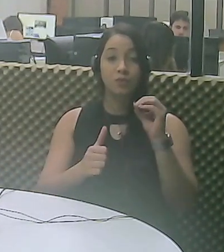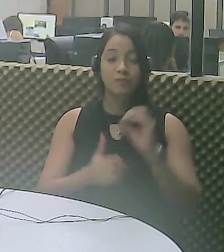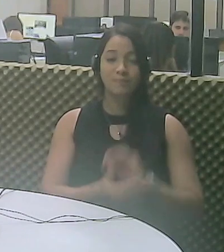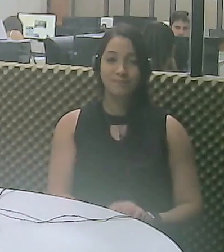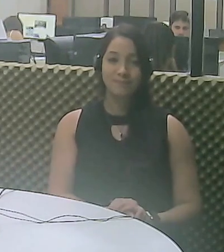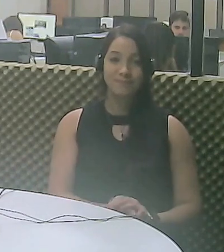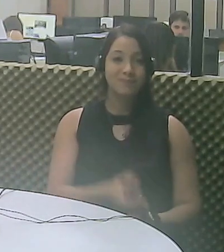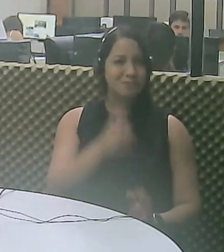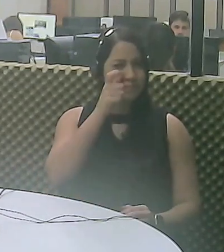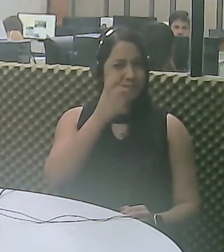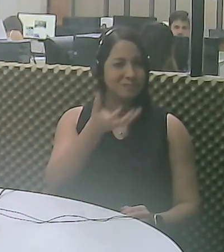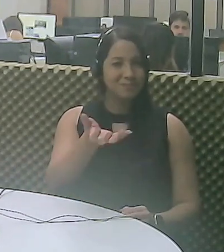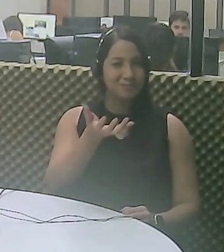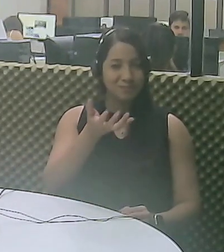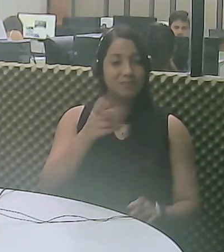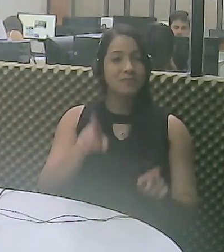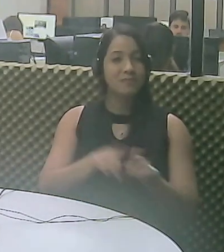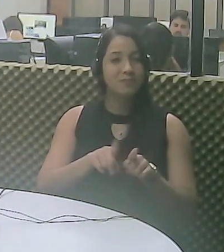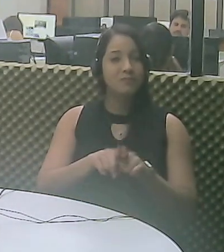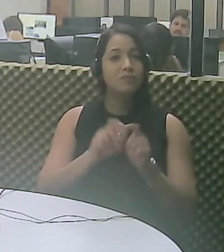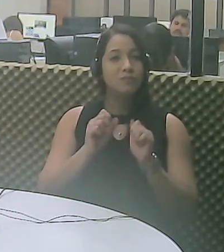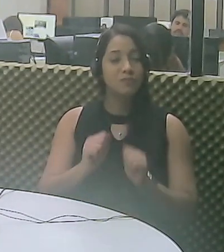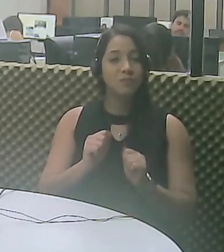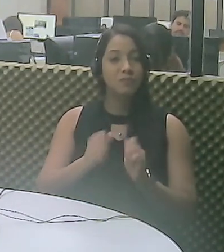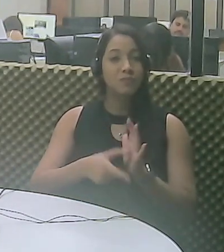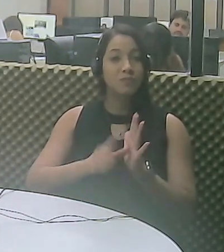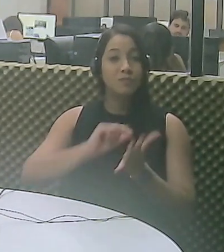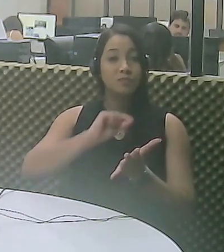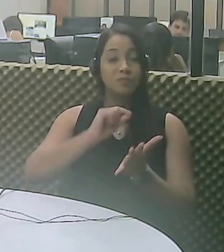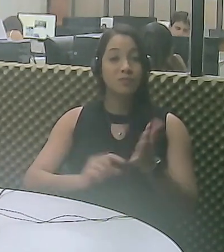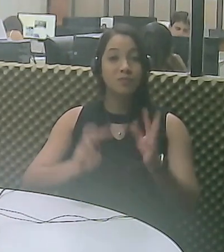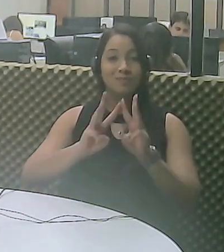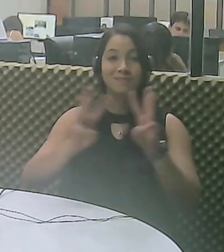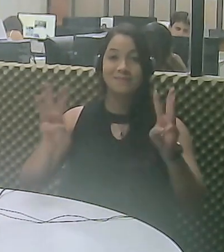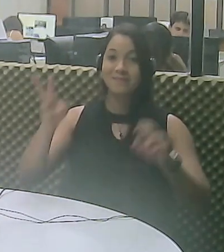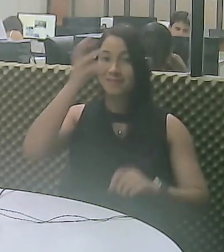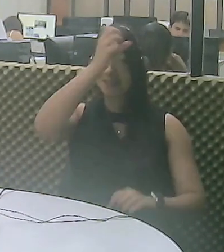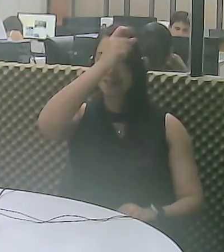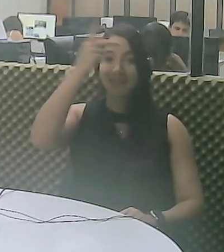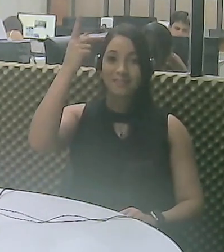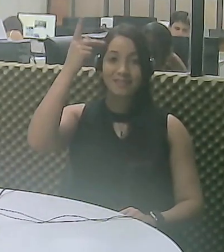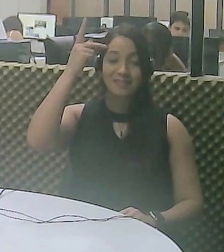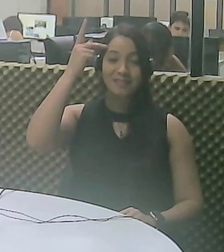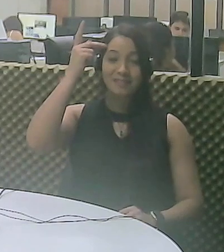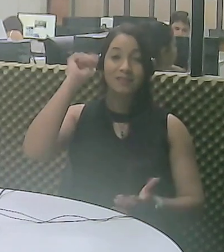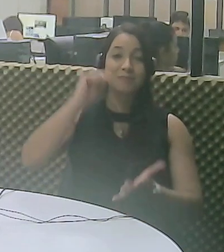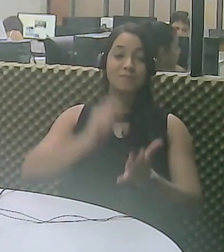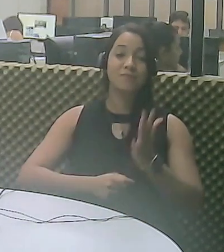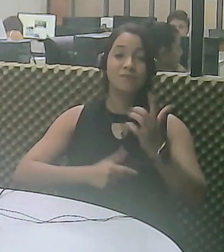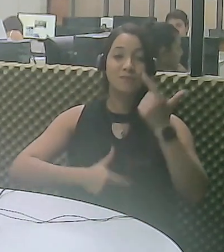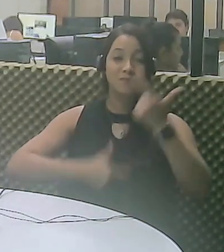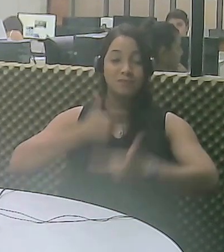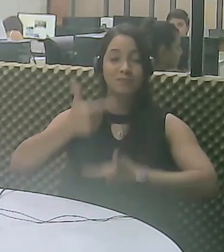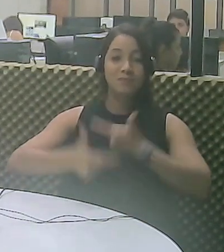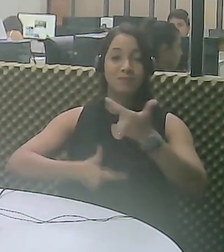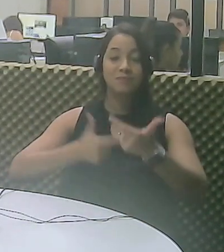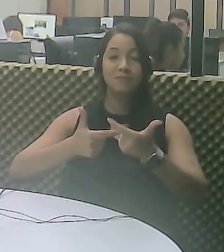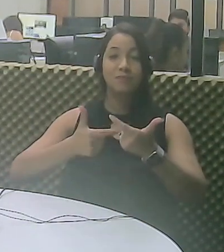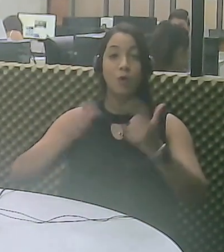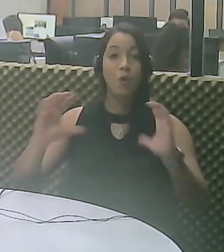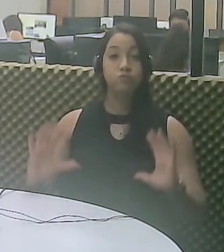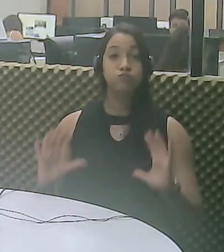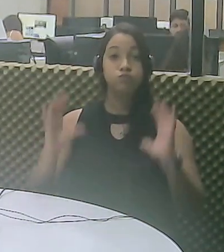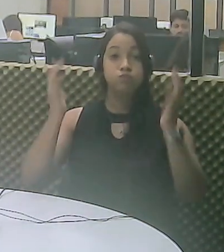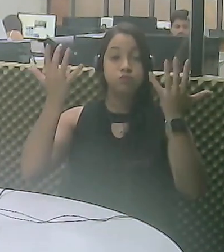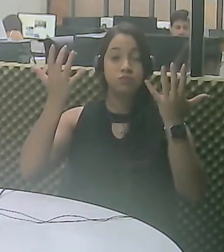Tocantins. Os interessados também podem realizar o pré-cadastro no portal da Prefeitura pelo Cadastro do Trabalhador. O Mega